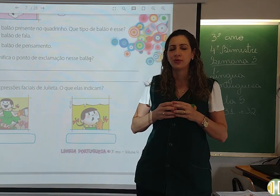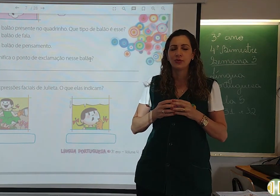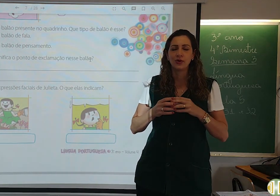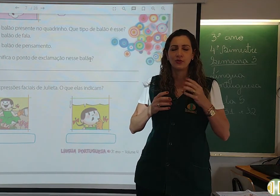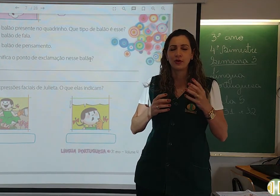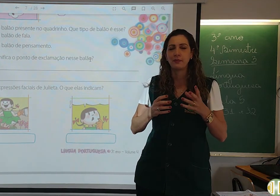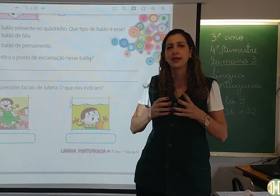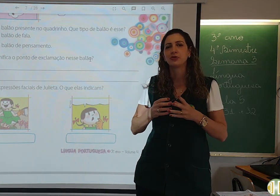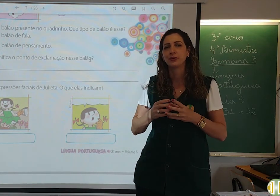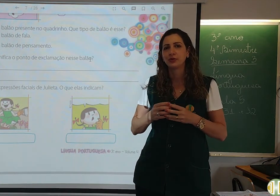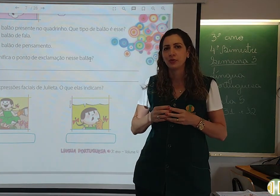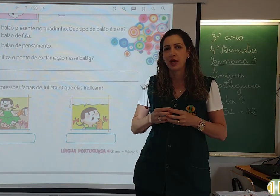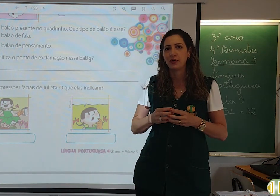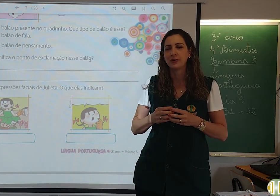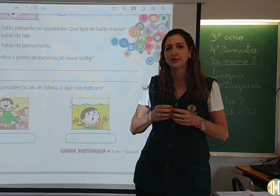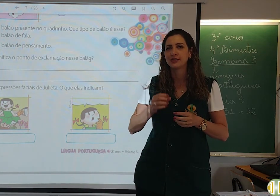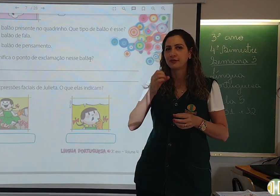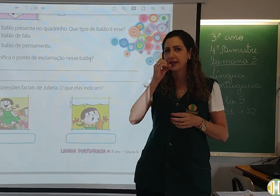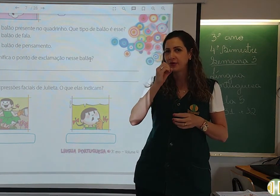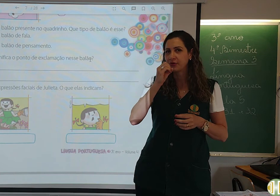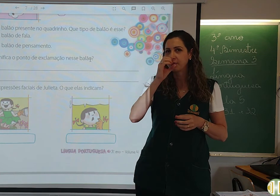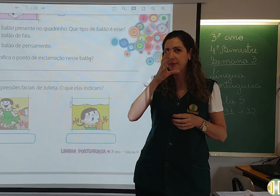o alfabeto manual, para você falar alguma